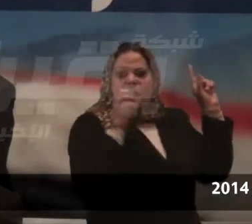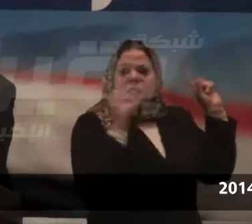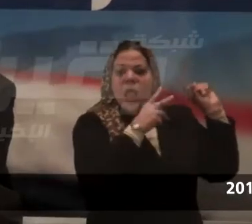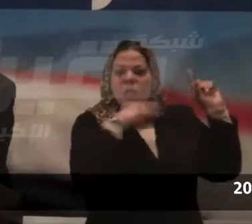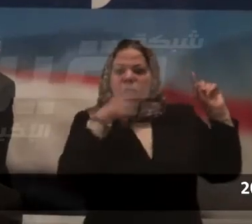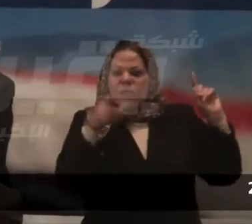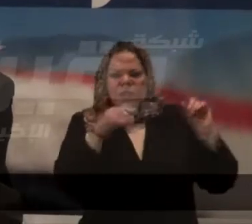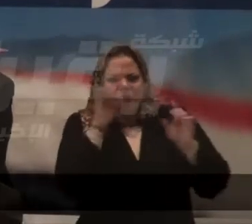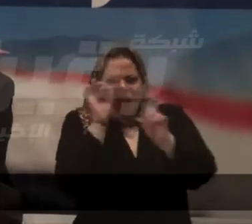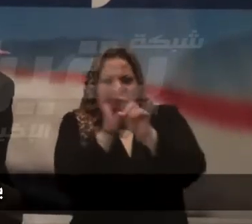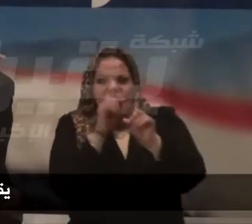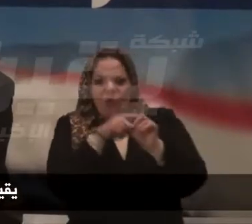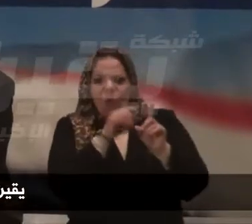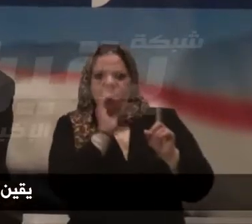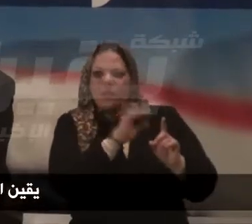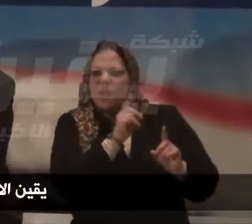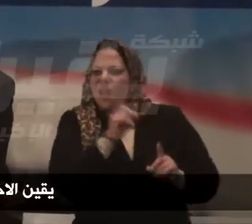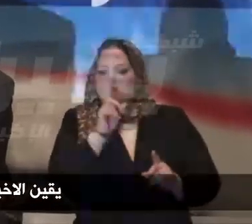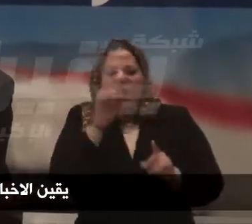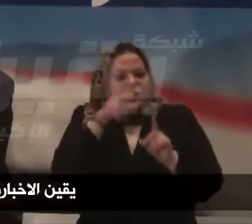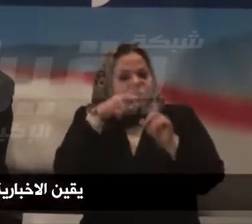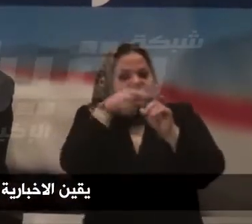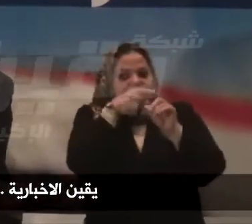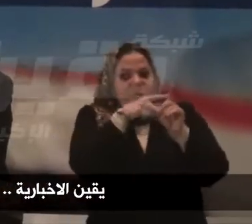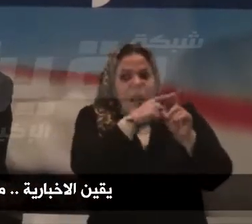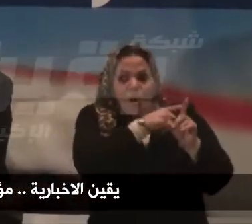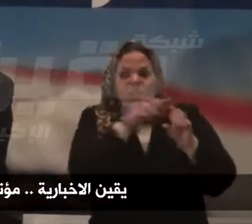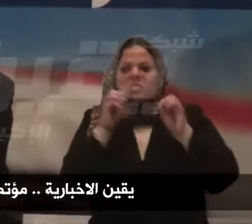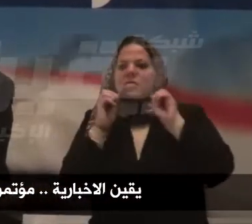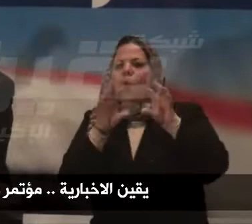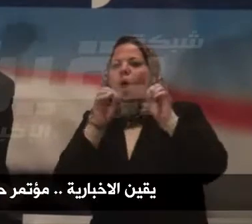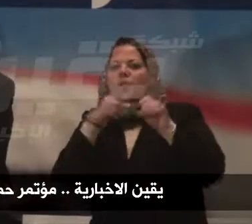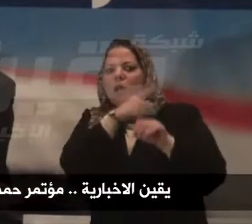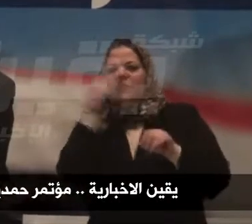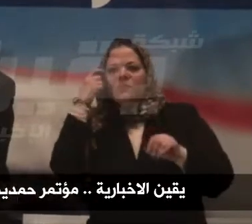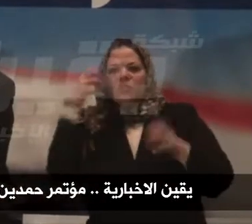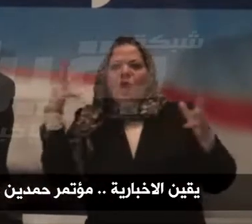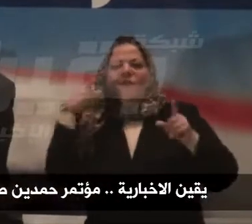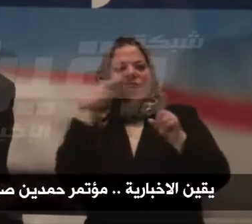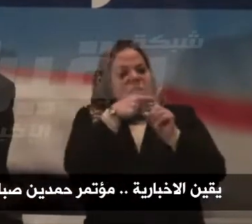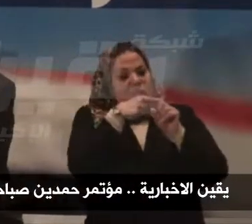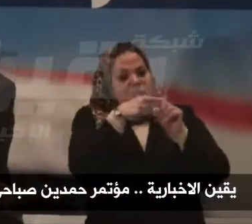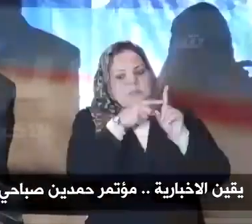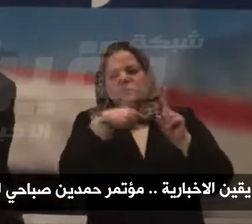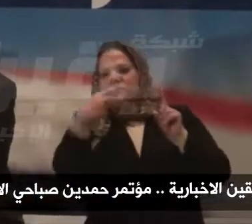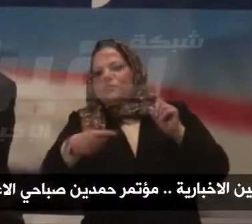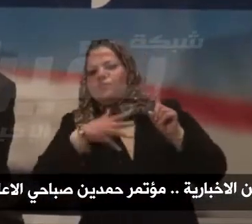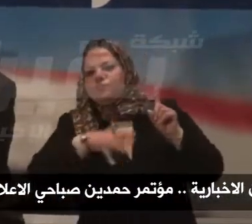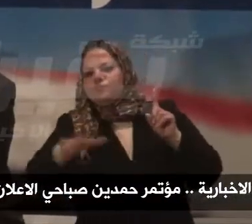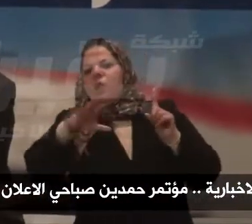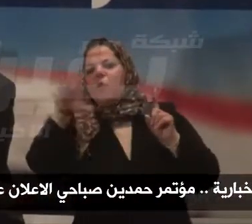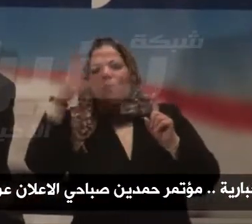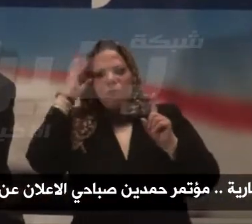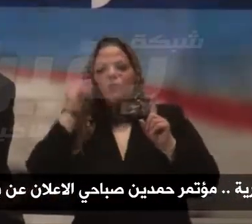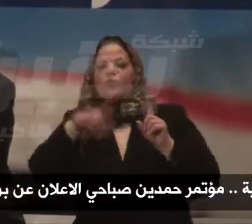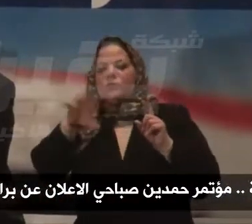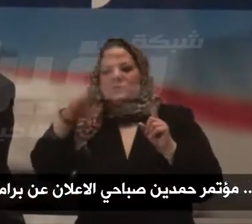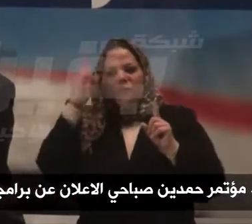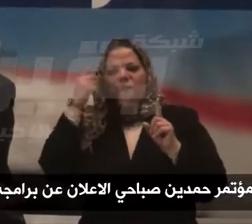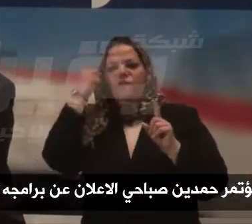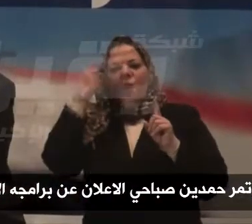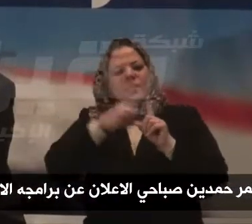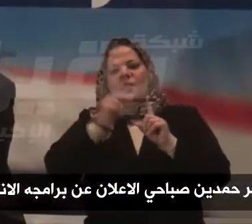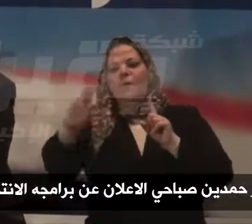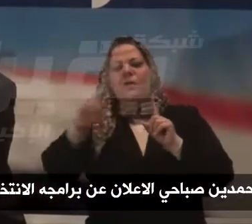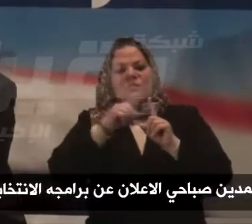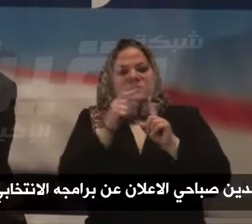لا، لازم يبقى عنده ثقافة وتوعية بأمور كتير جداً. رابع حاجة، تقديم حافز وامتيازات